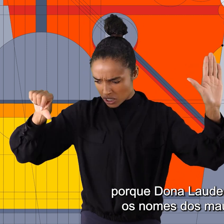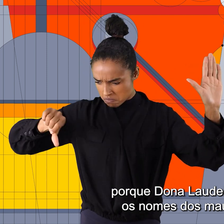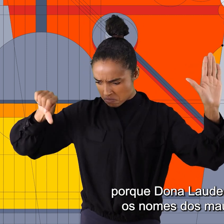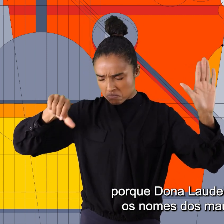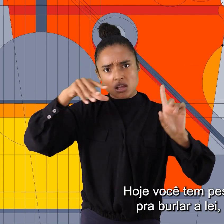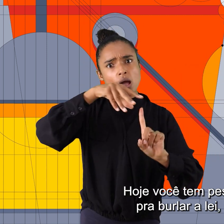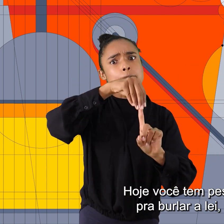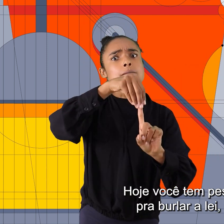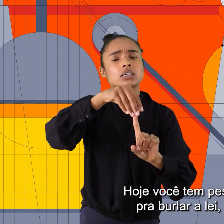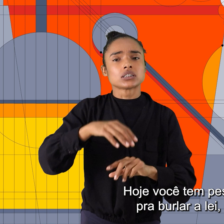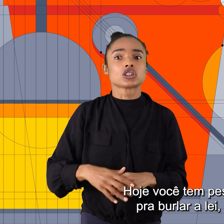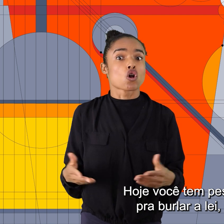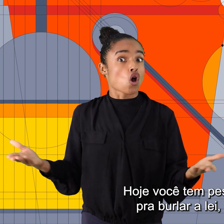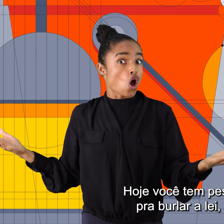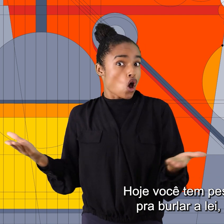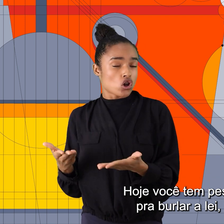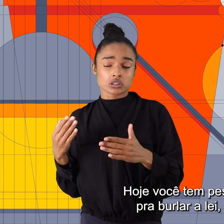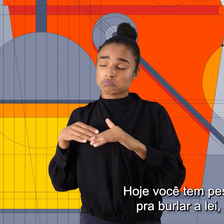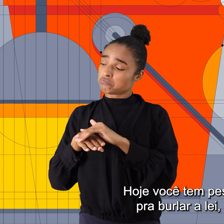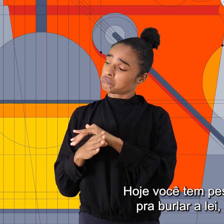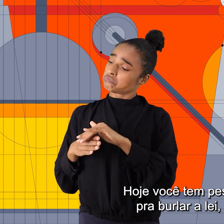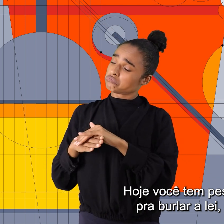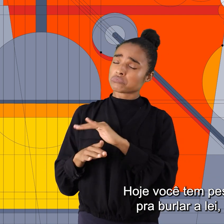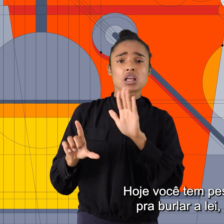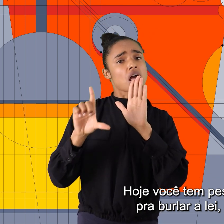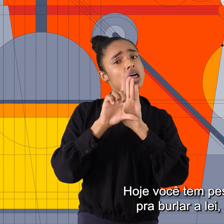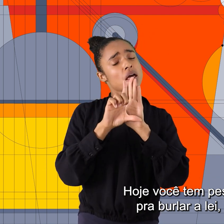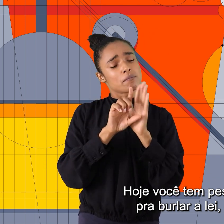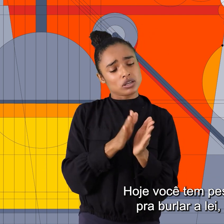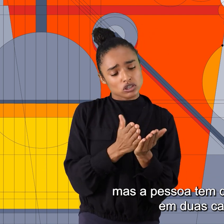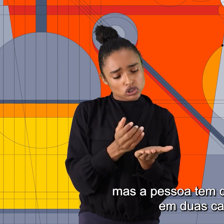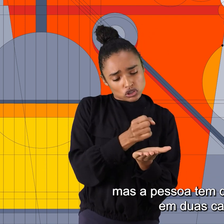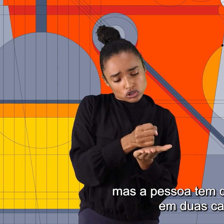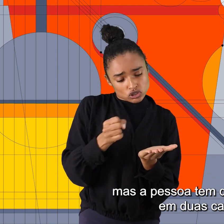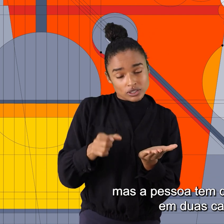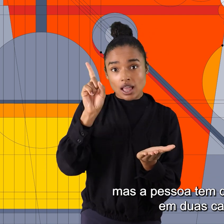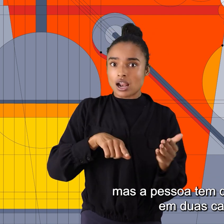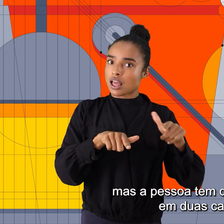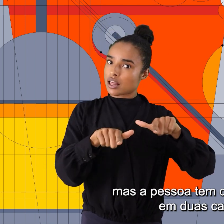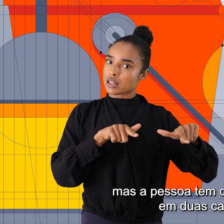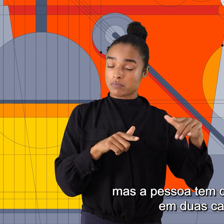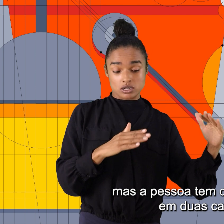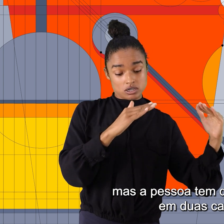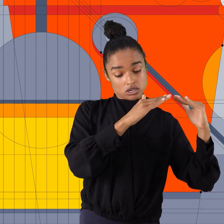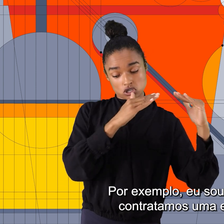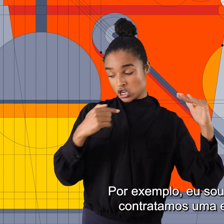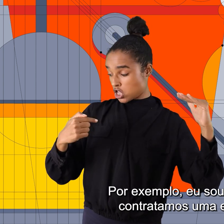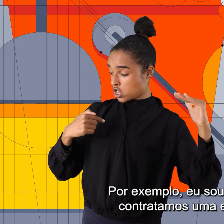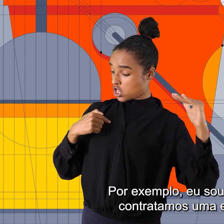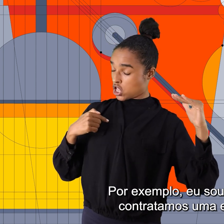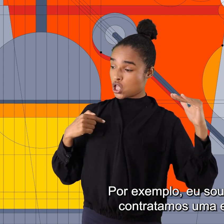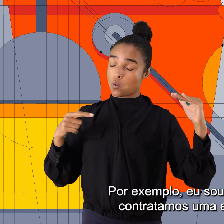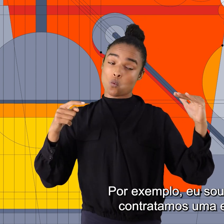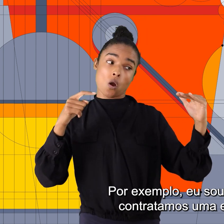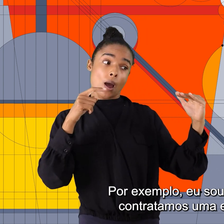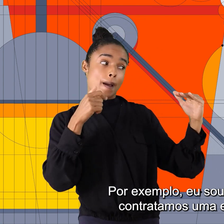maus patrões. Hoje você tem pessoas que, para burlar a lei, registra, mas a pessoa tem que trabalhar em 2 casas. Por exemplo, eu